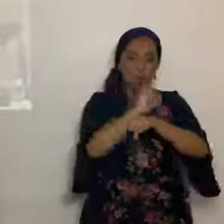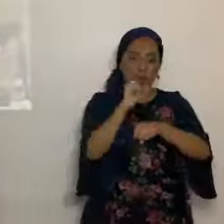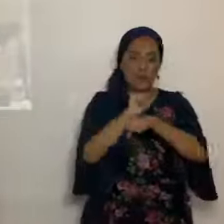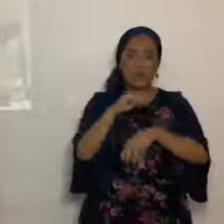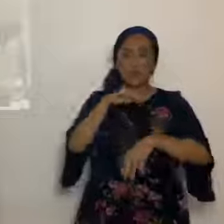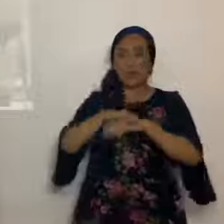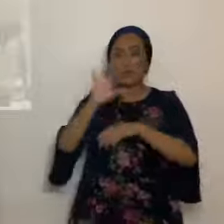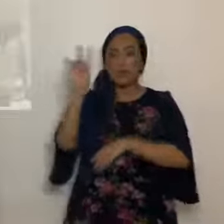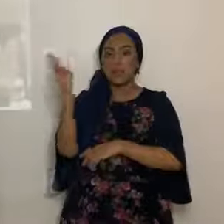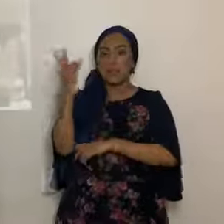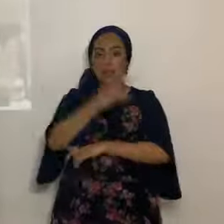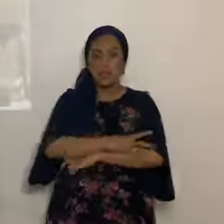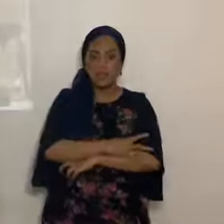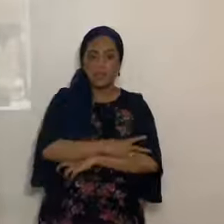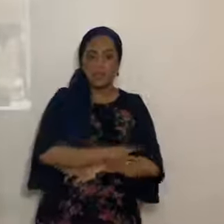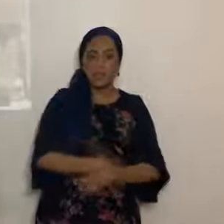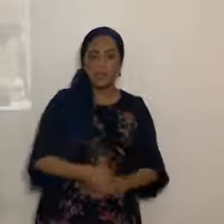séptimo día.